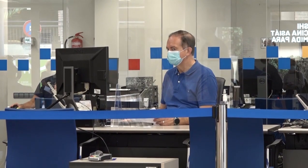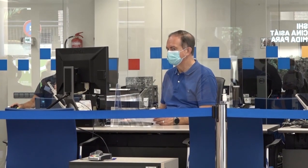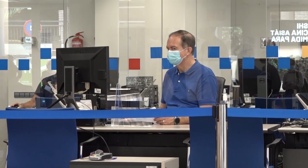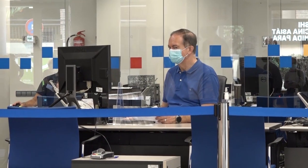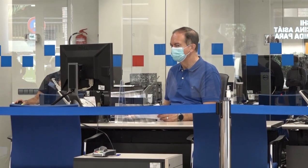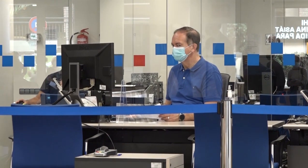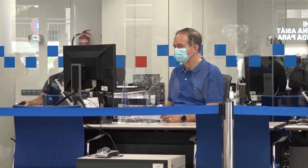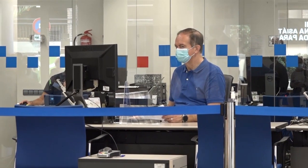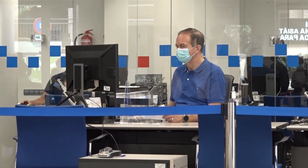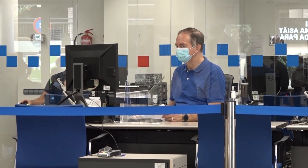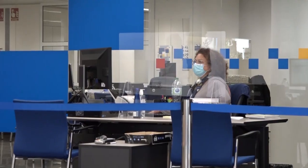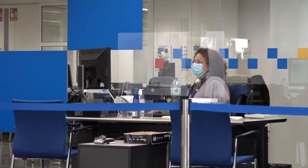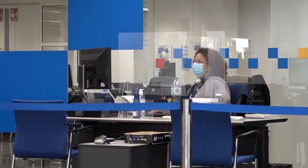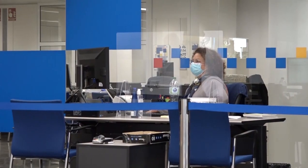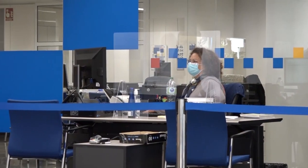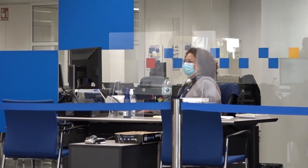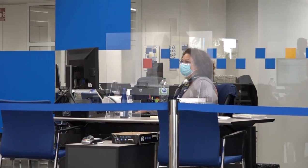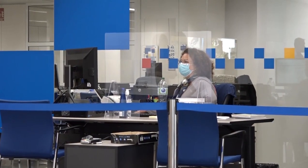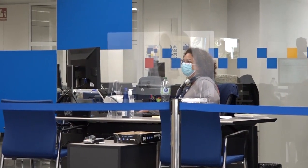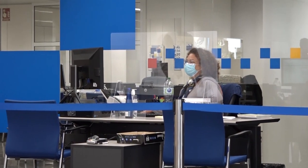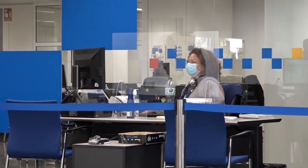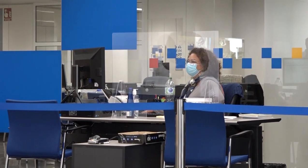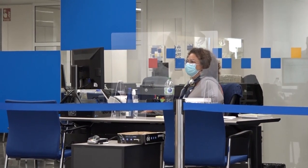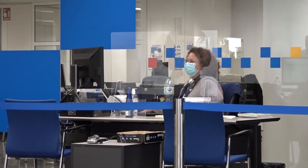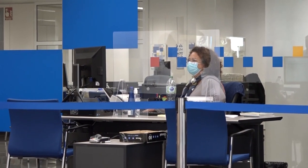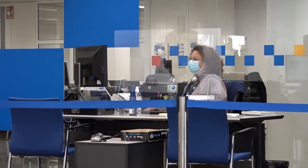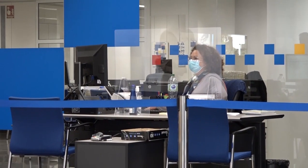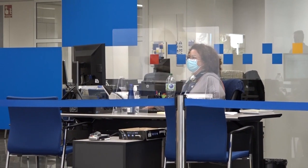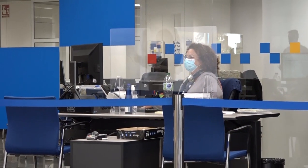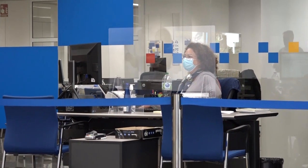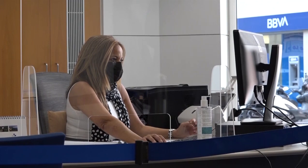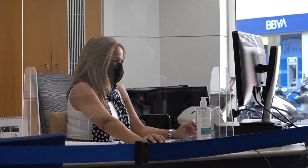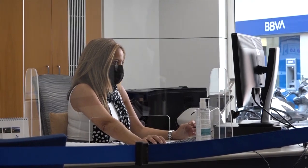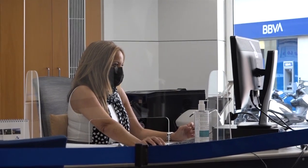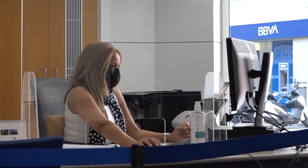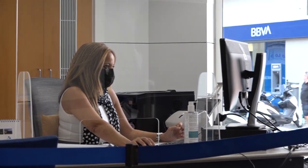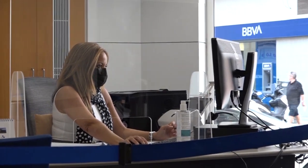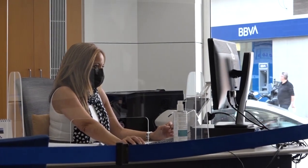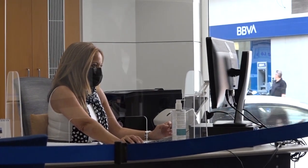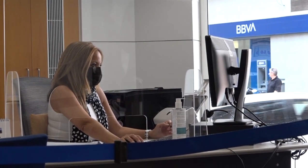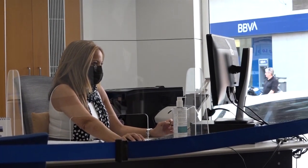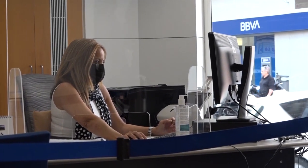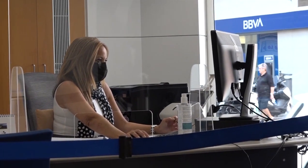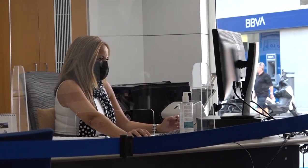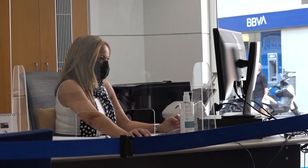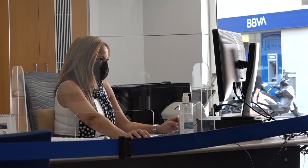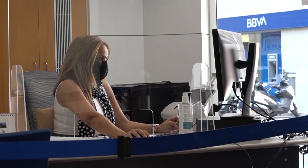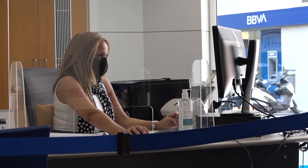ofrecer este servicio es la ubicada en la calle Poeta Vila y Blanco de Alicante, pero el servicio se irá implementando en el resto de oficinas de